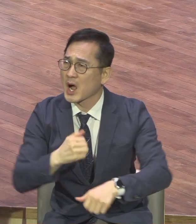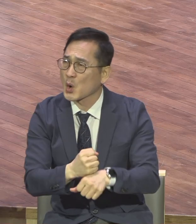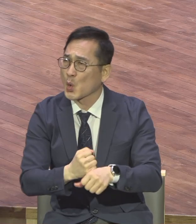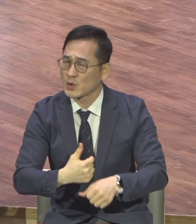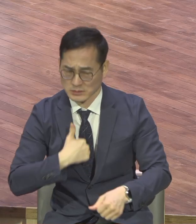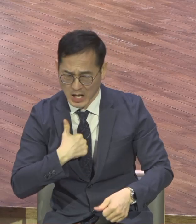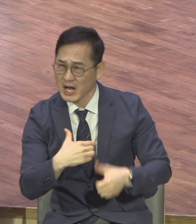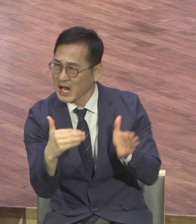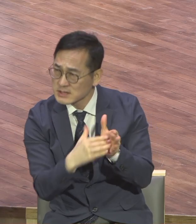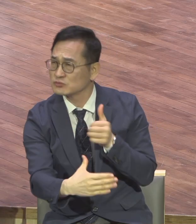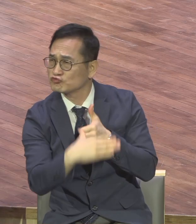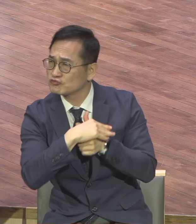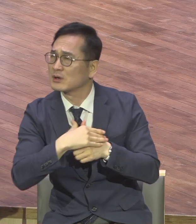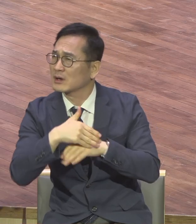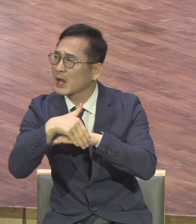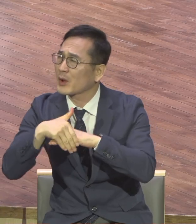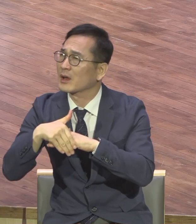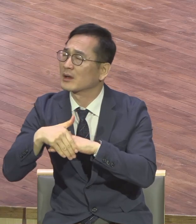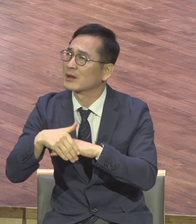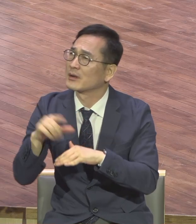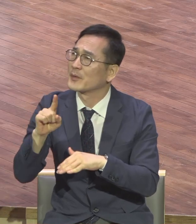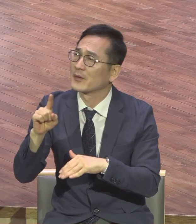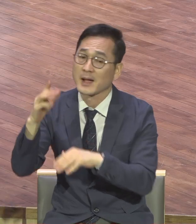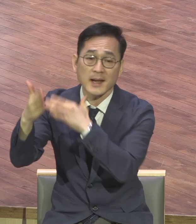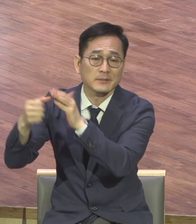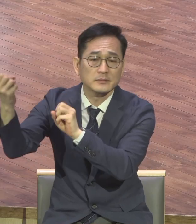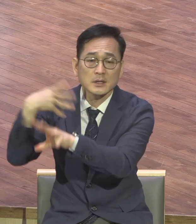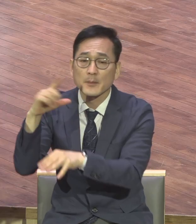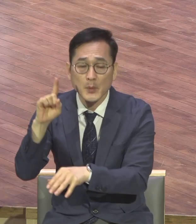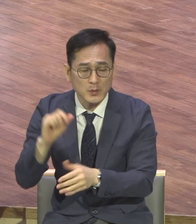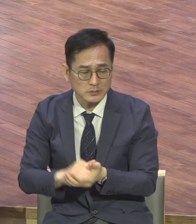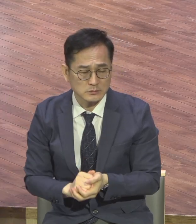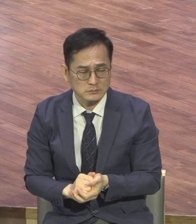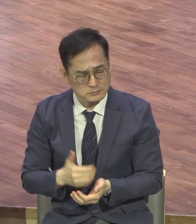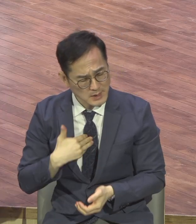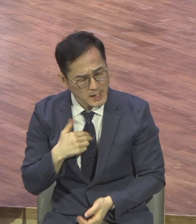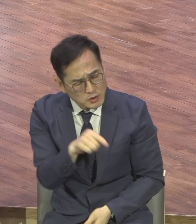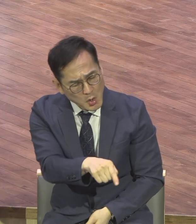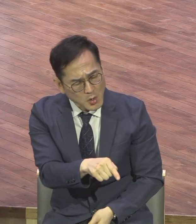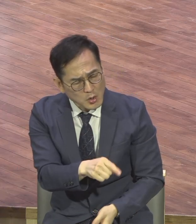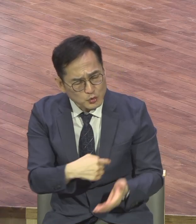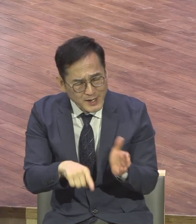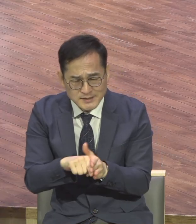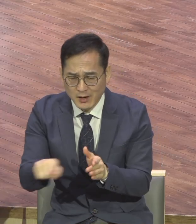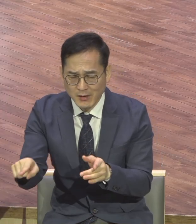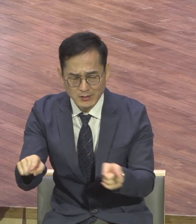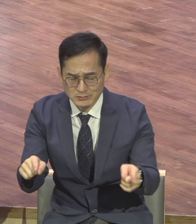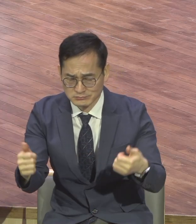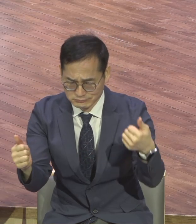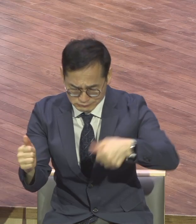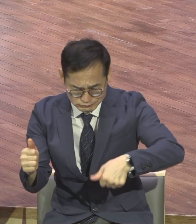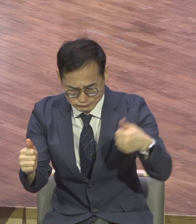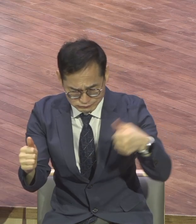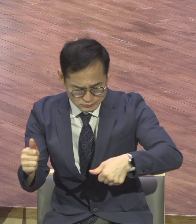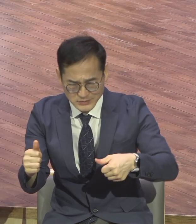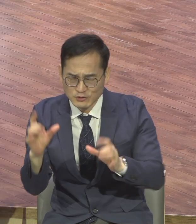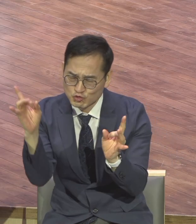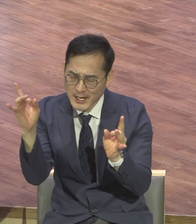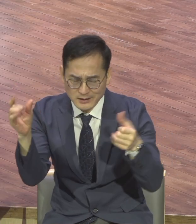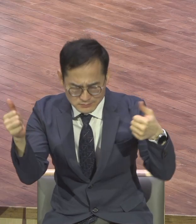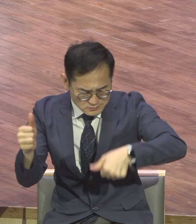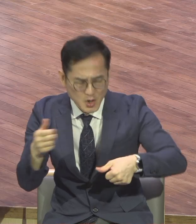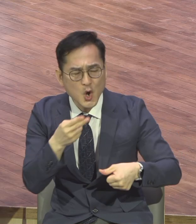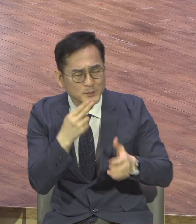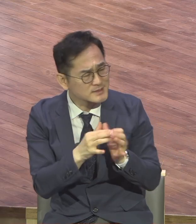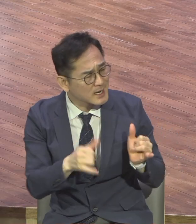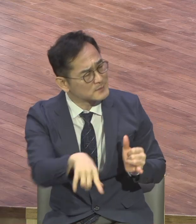목숨도 찾나이다 하니 그에게 하신 대답이 무엇이냐? 내가 나를 위하여 바알에게 무릎을 꿇지 아니한 사람 7천명을